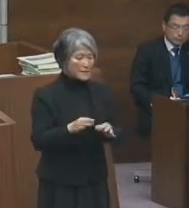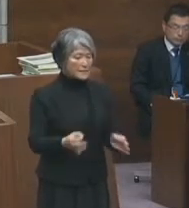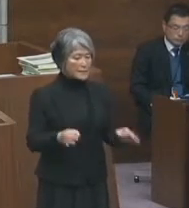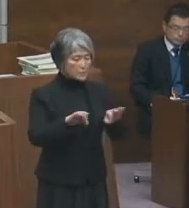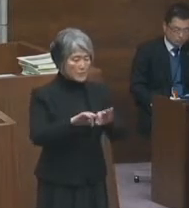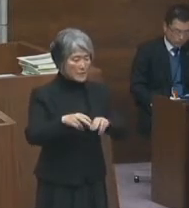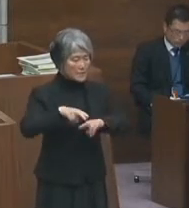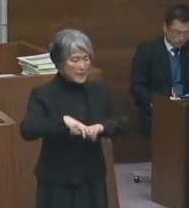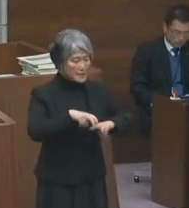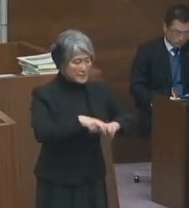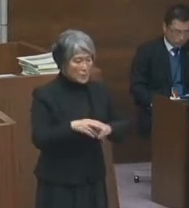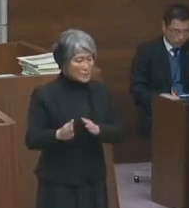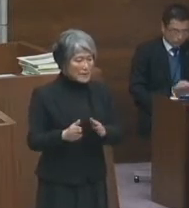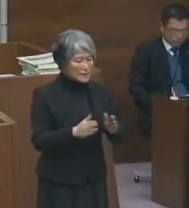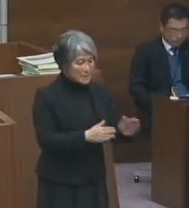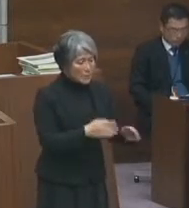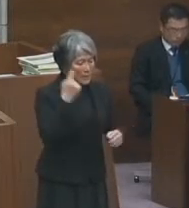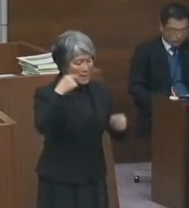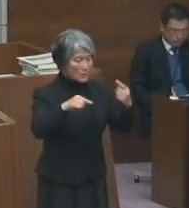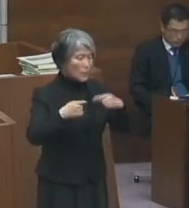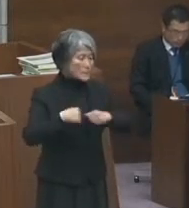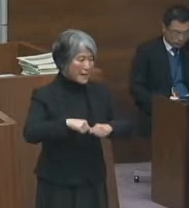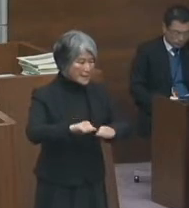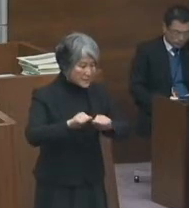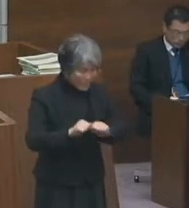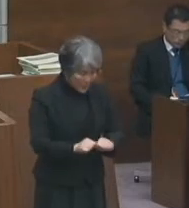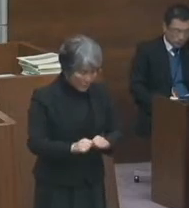上、ご理解賜りますようよろしくお願い申し上げます。